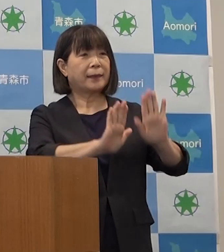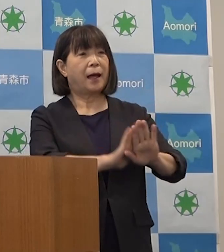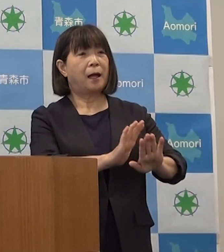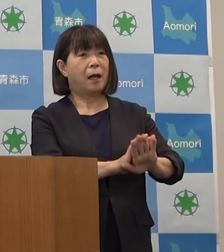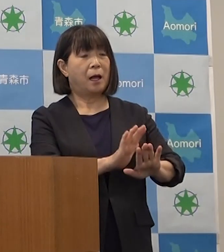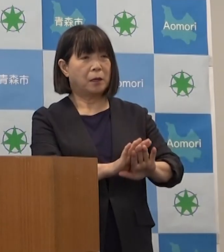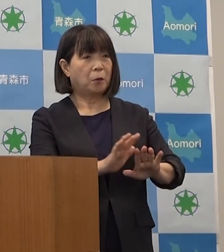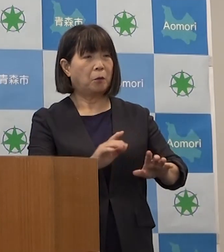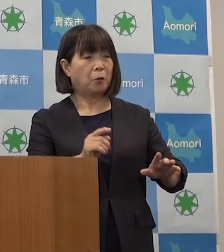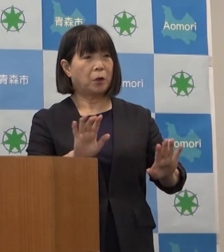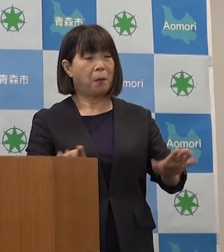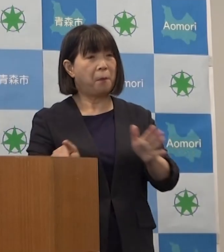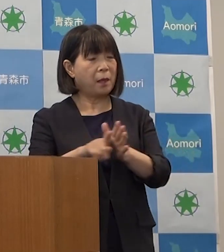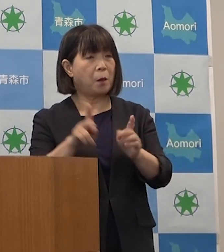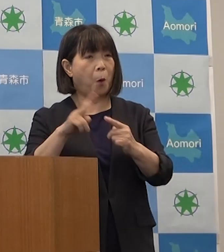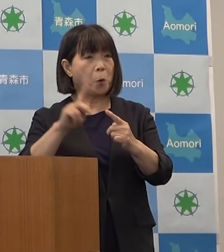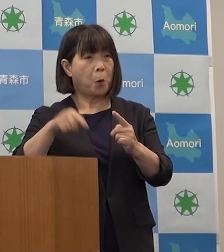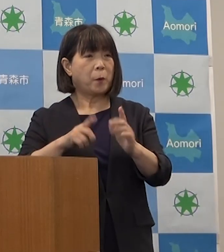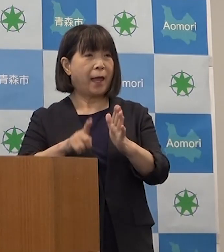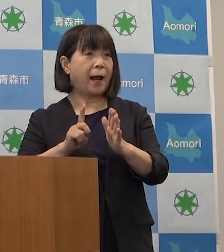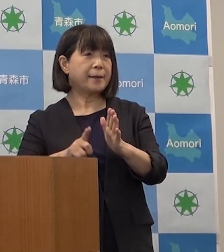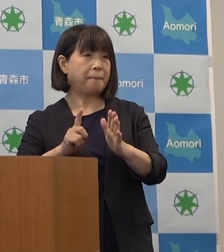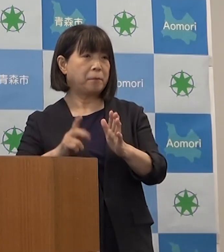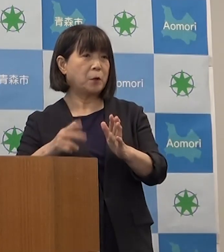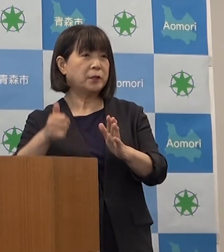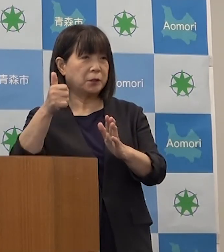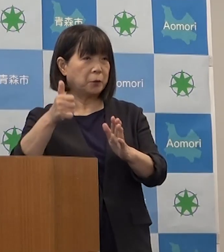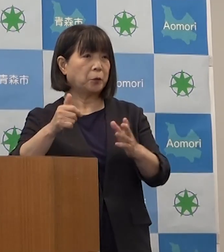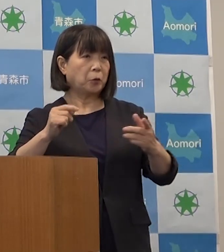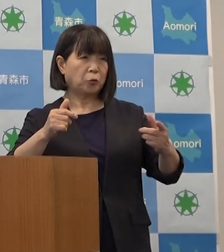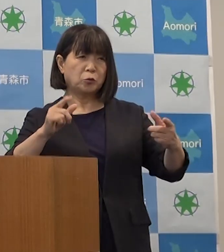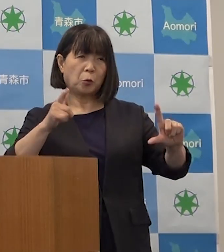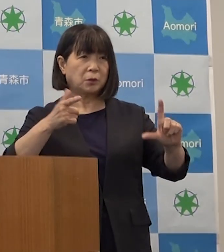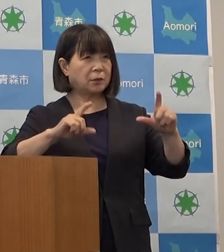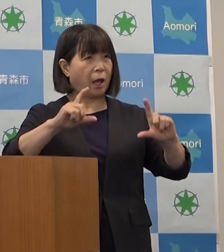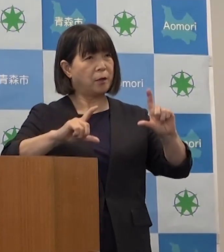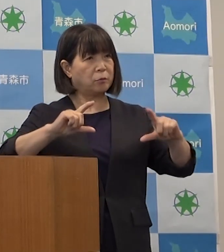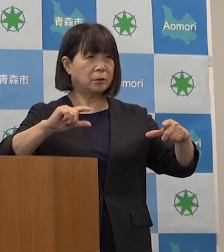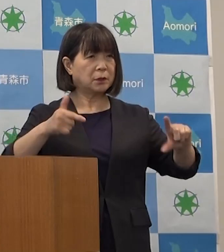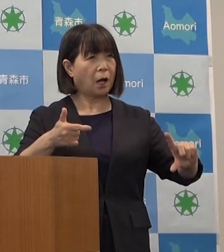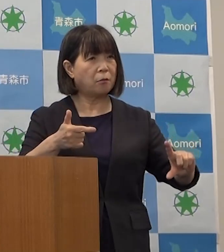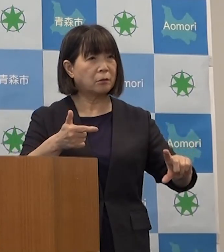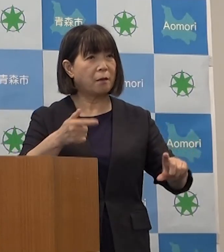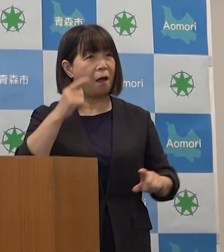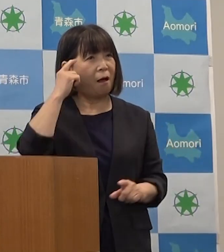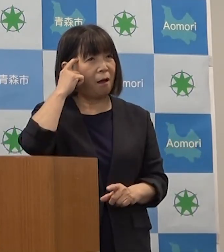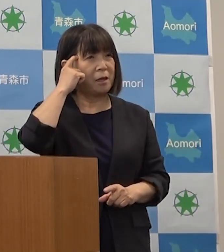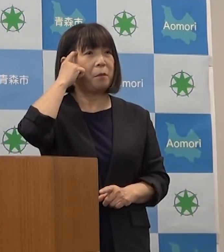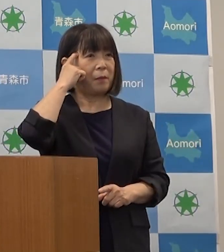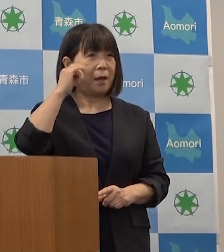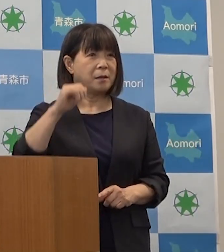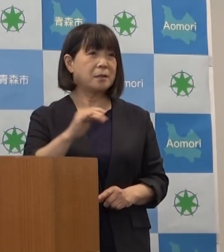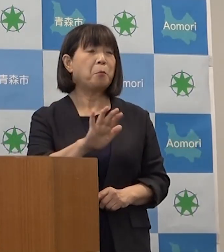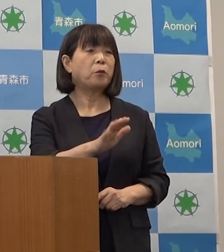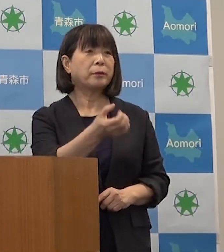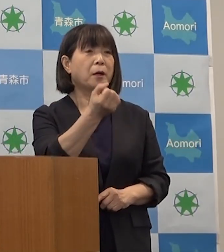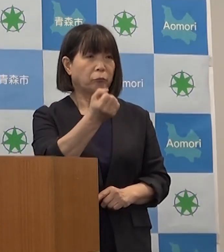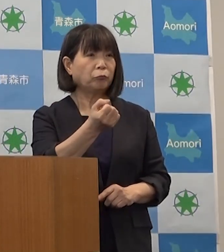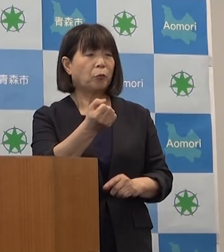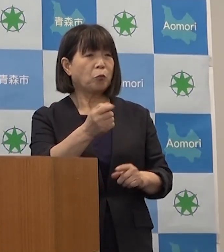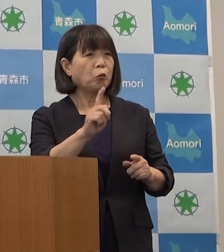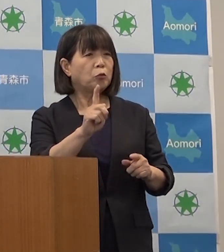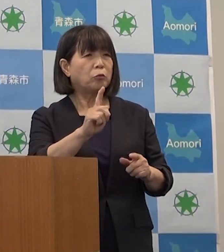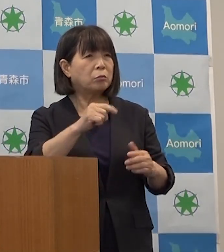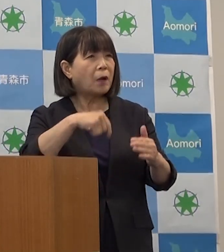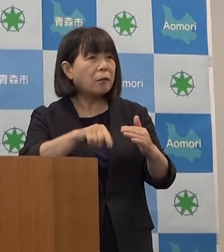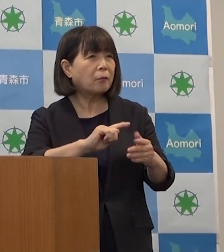長の会見とだいぶ雰囲気が変わったというかスタイルが変わったと思うんですけれども、どこがどう変わったのかというところと、その狙いについて教えて